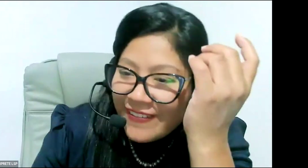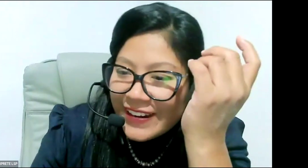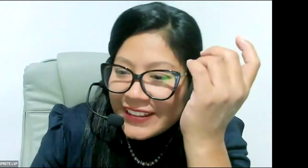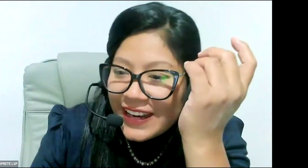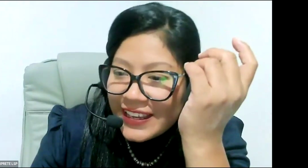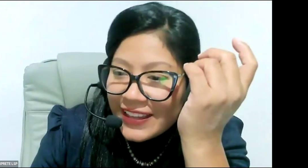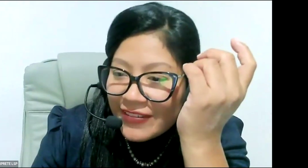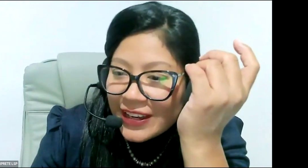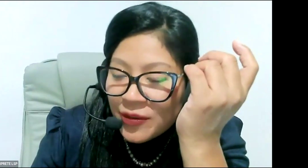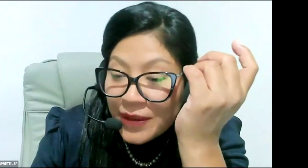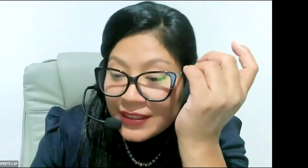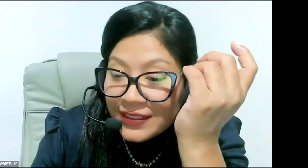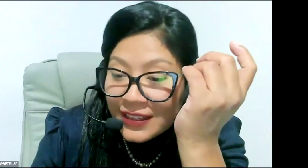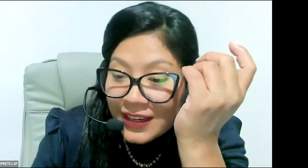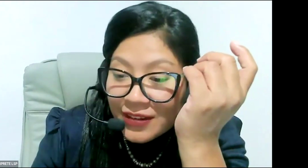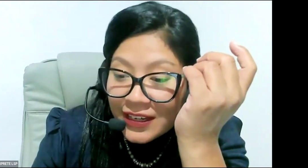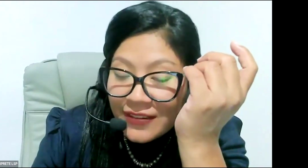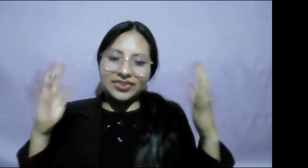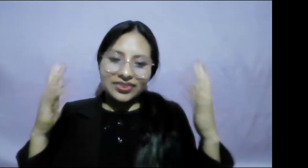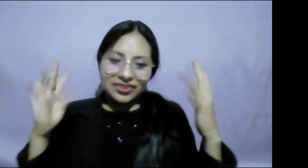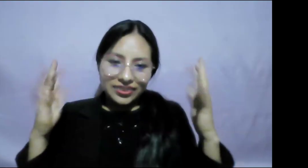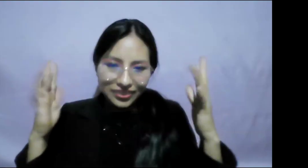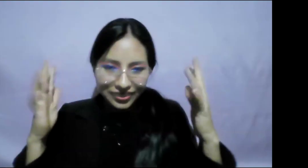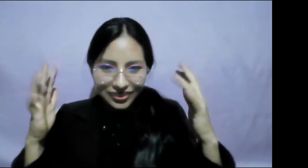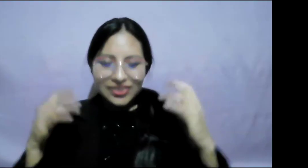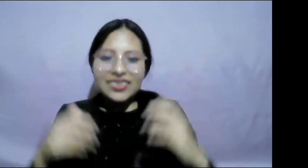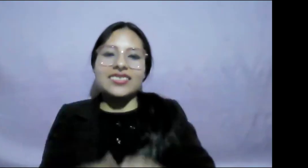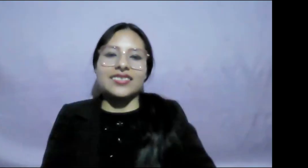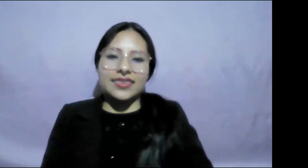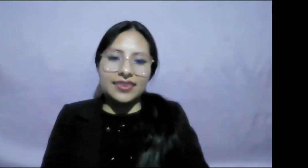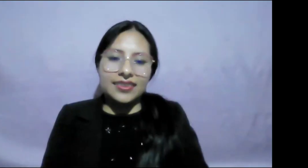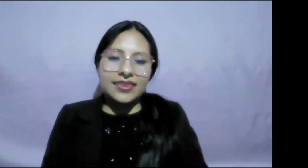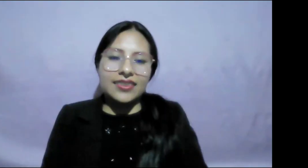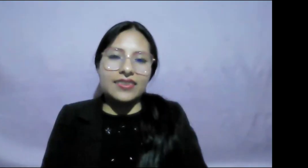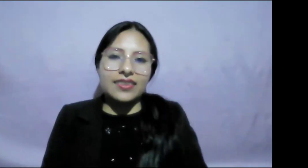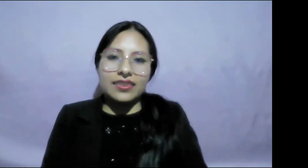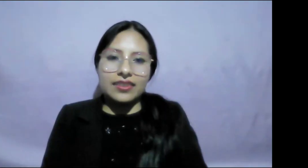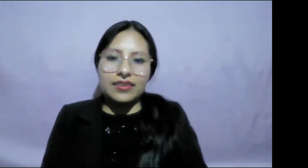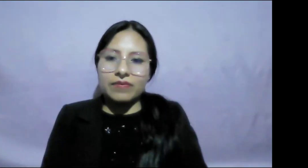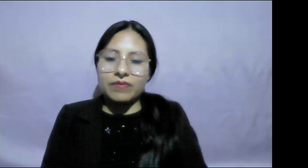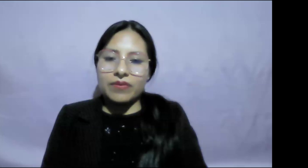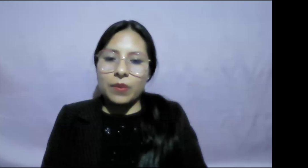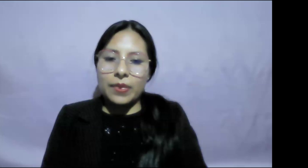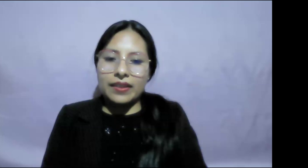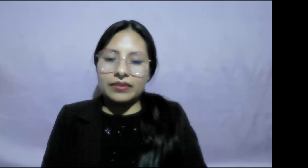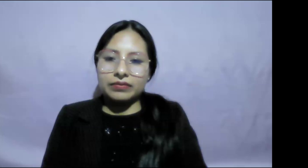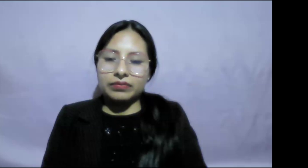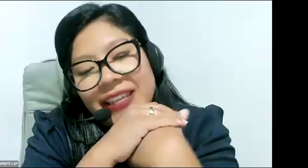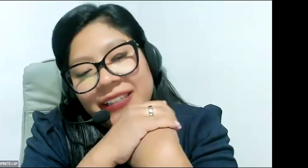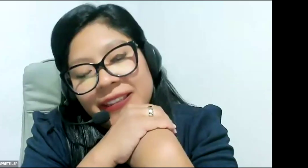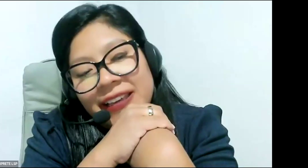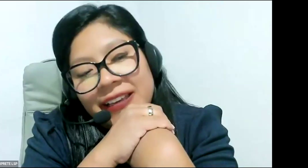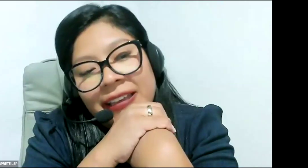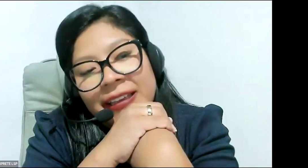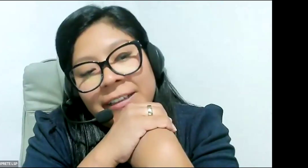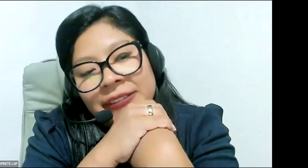Bravo Graciela Ya saben que no pasan si es que no escriben muy bien Cintia De dónde es mi